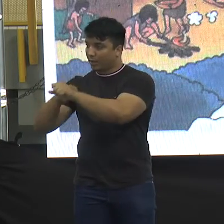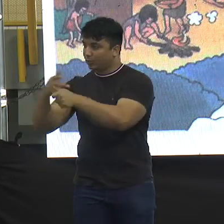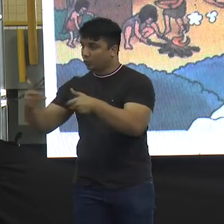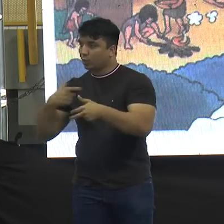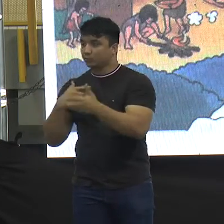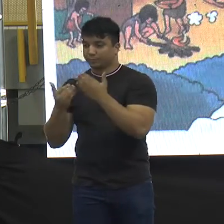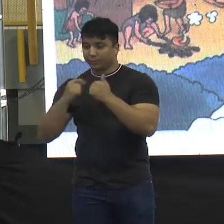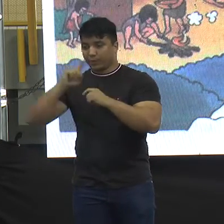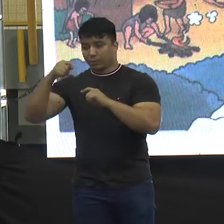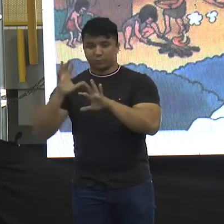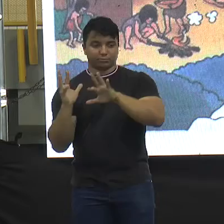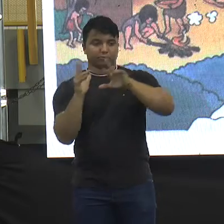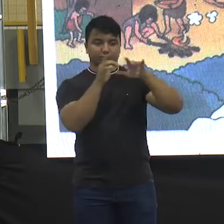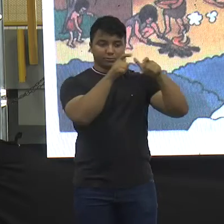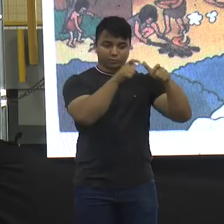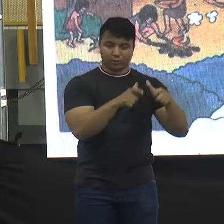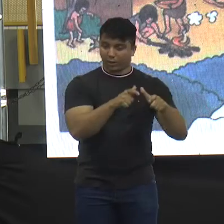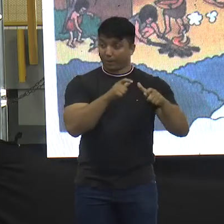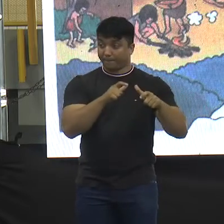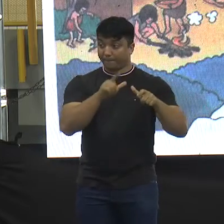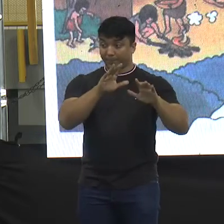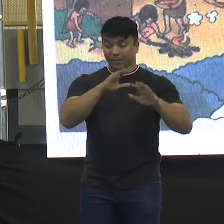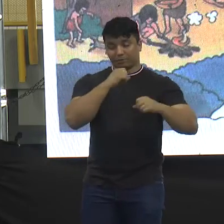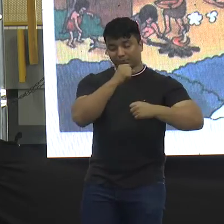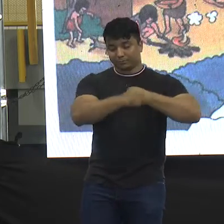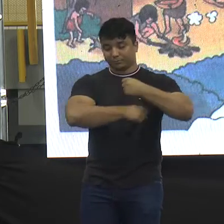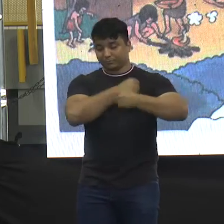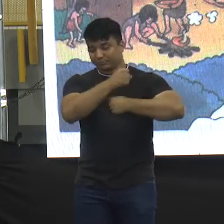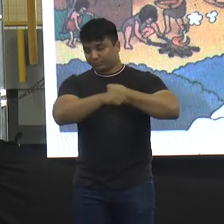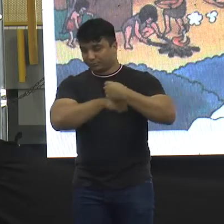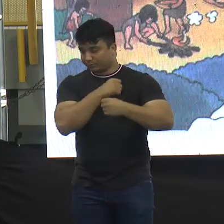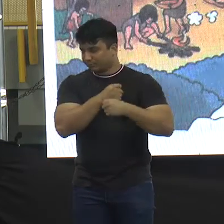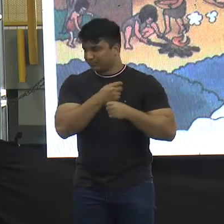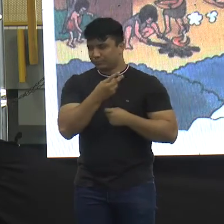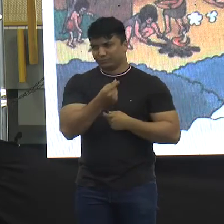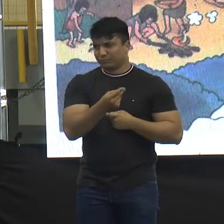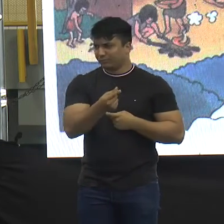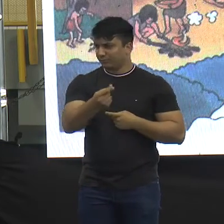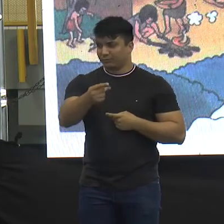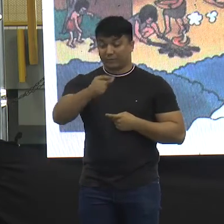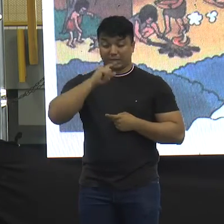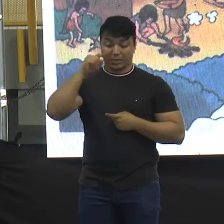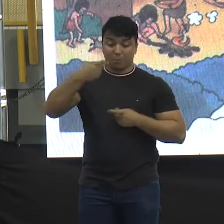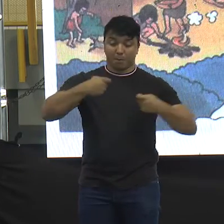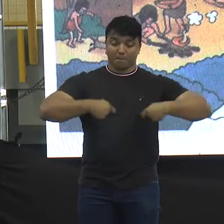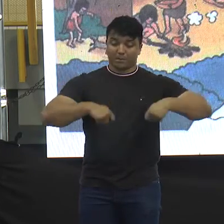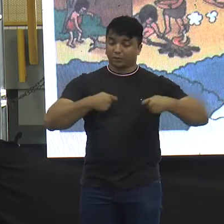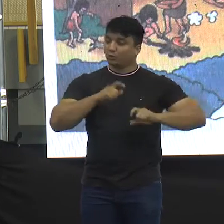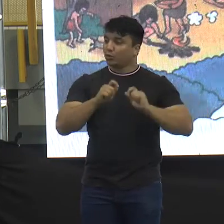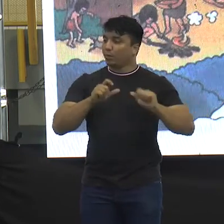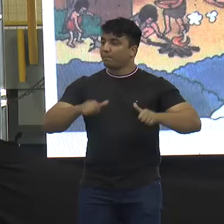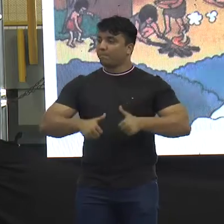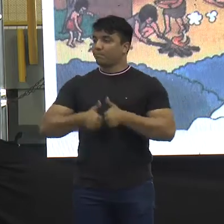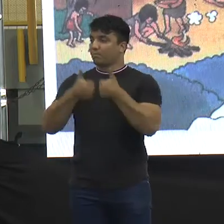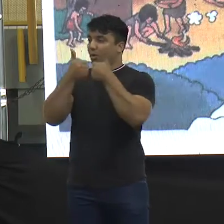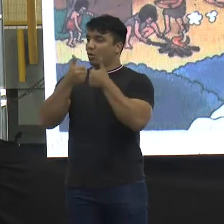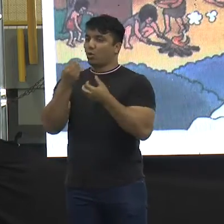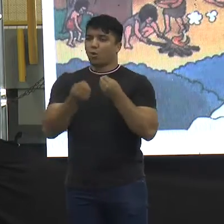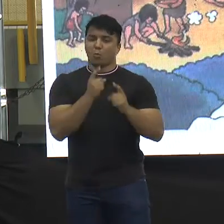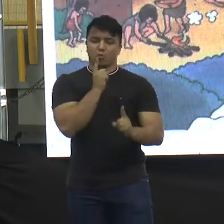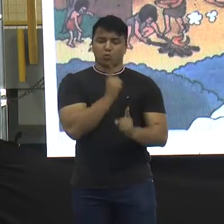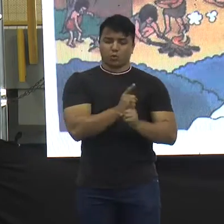tempo, obviamente, houve a necessidade de aperfeiçoar essa metodologia de localização,